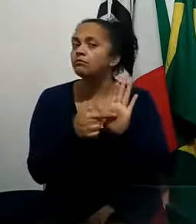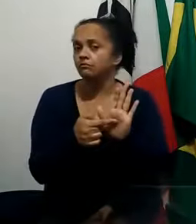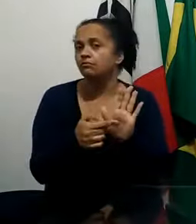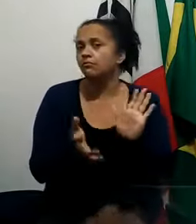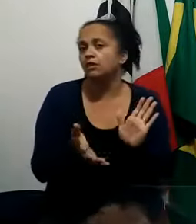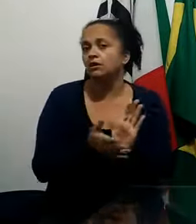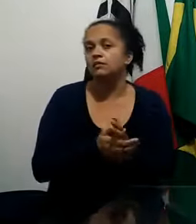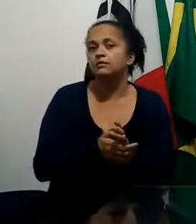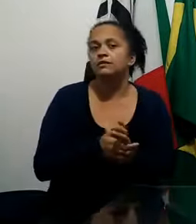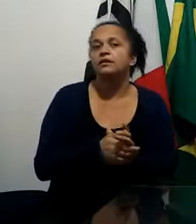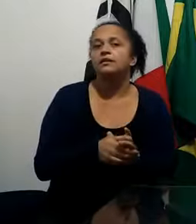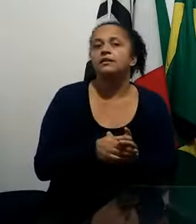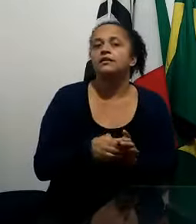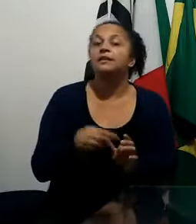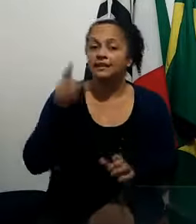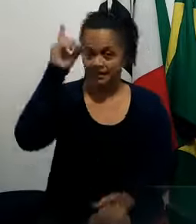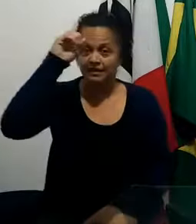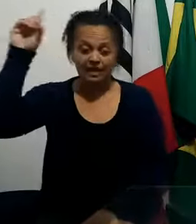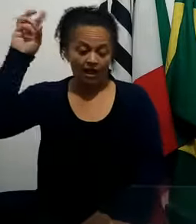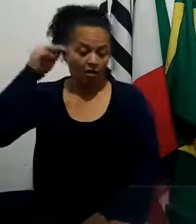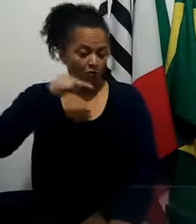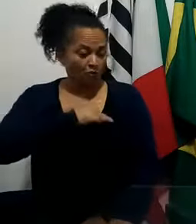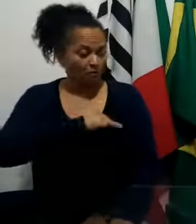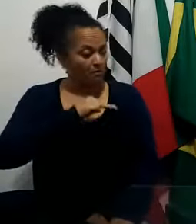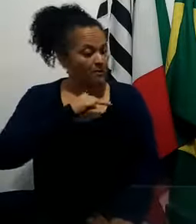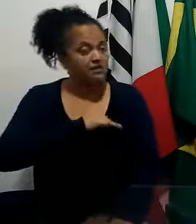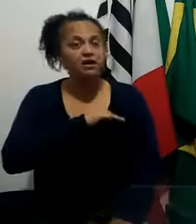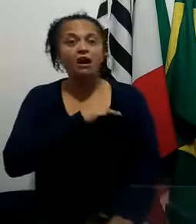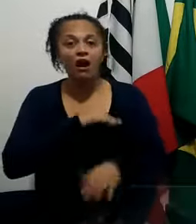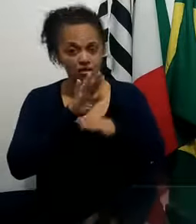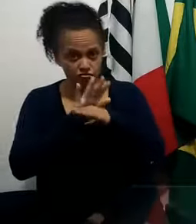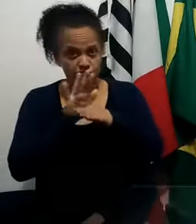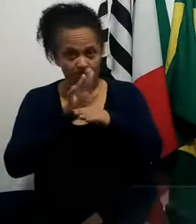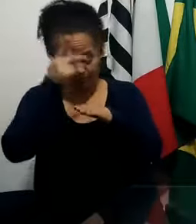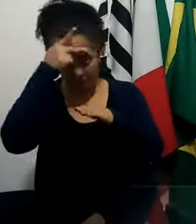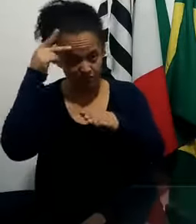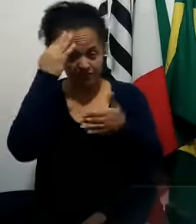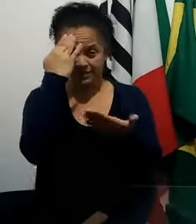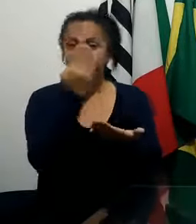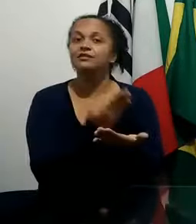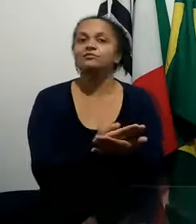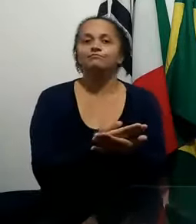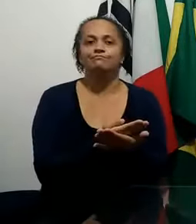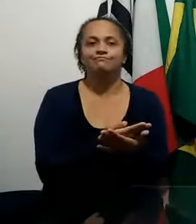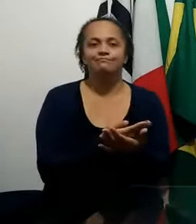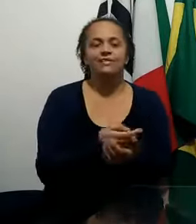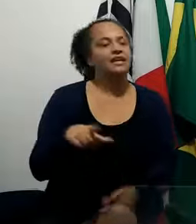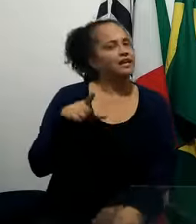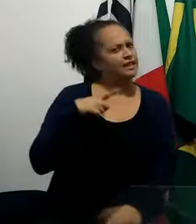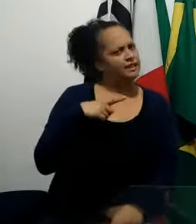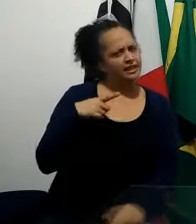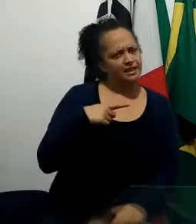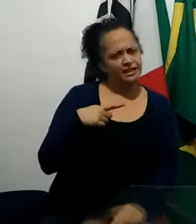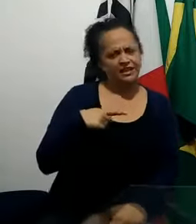Isso é um ato de misericórdia do Senhor. Será um tempo de grande sofrimento e